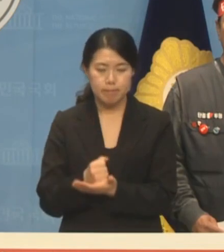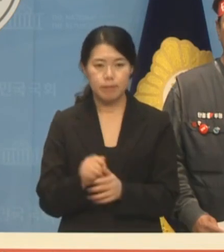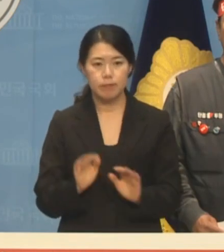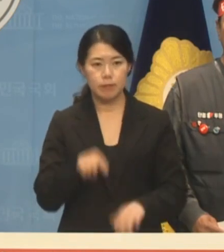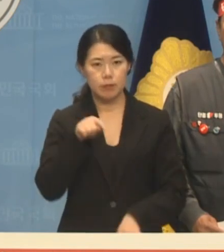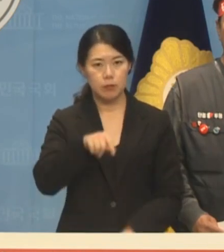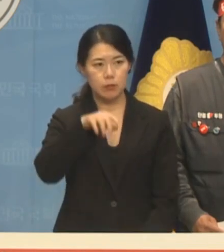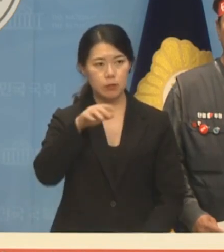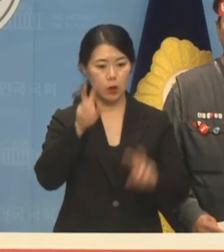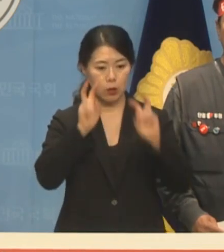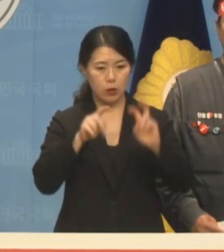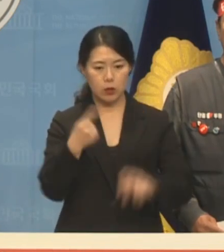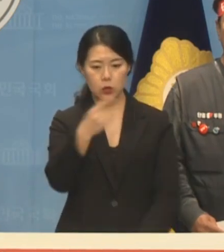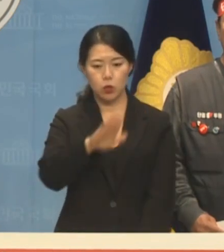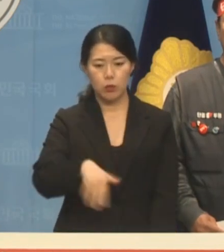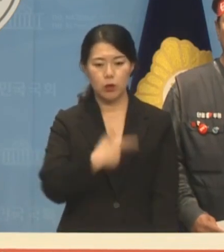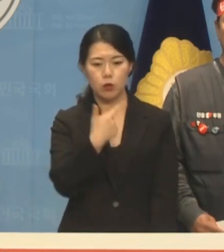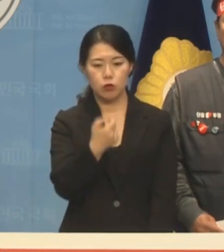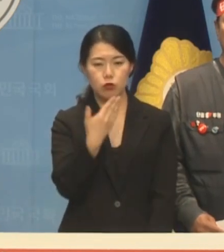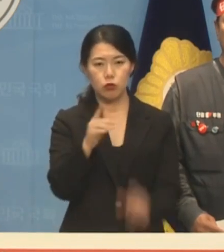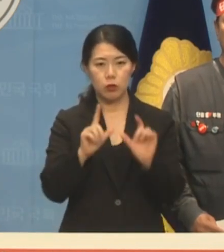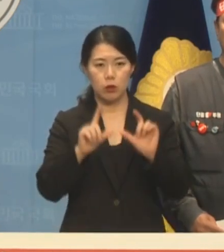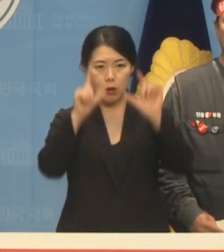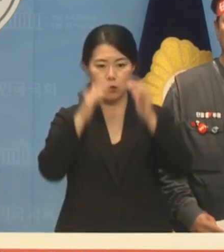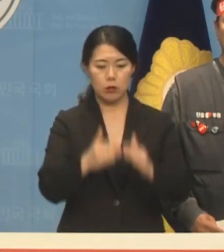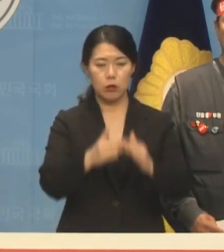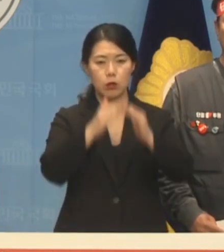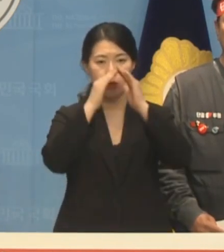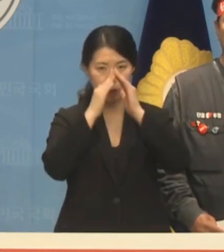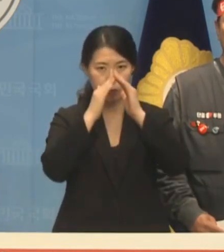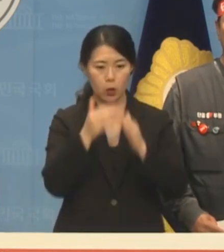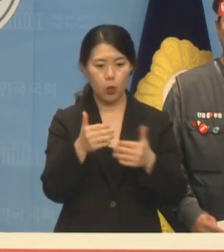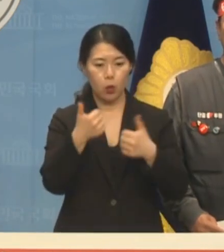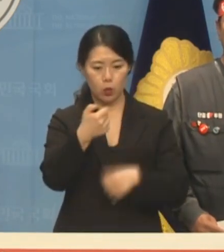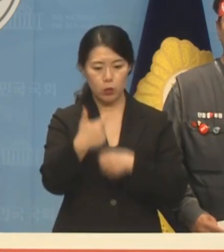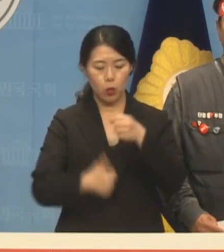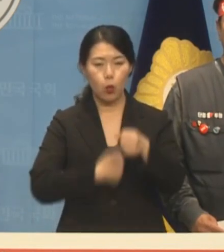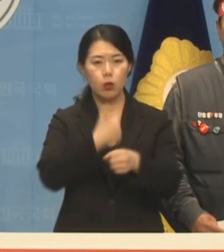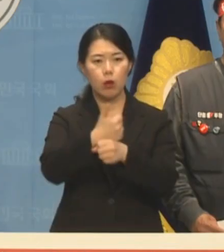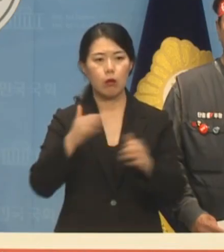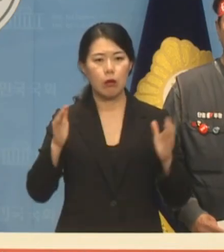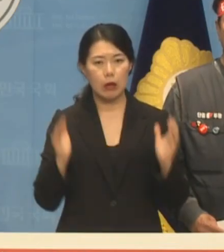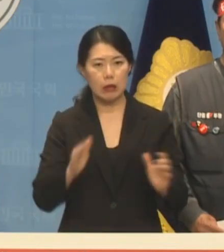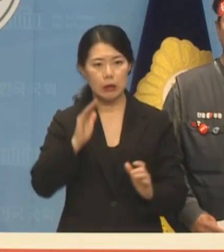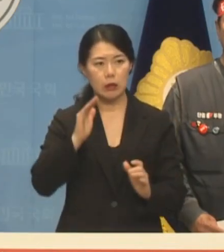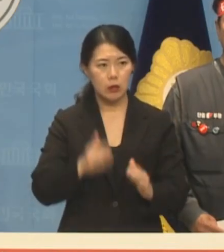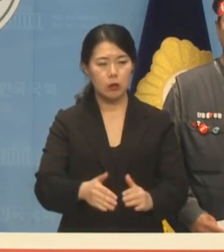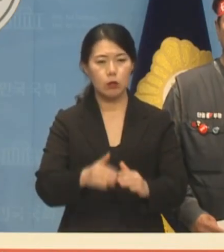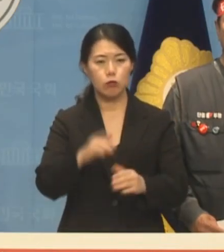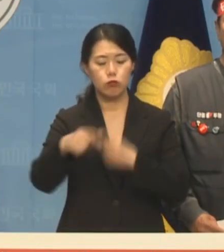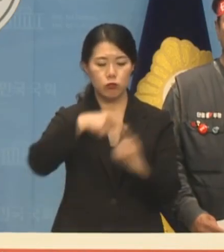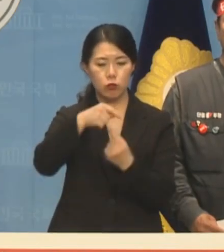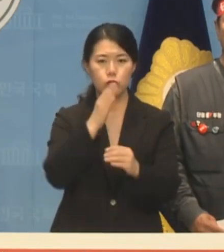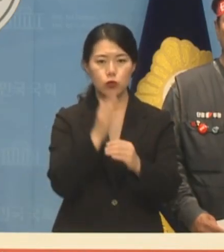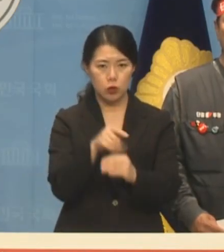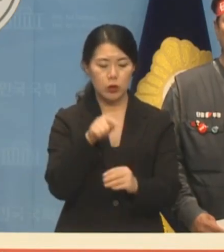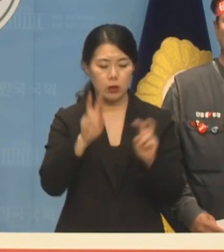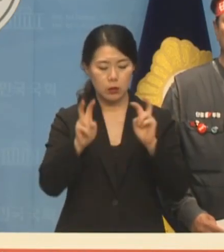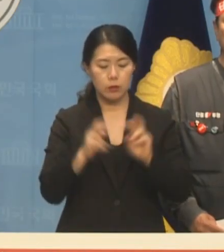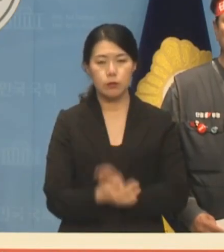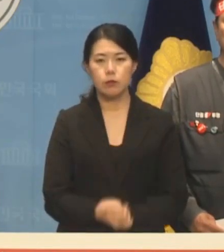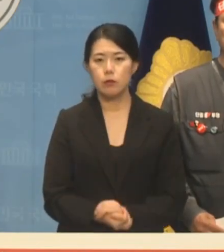동서석유화학은 1969년 설립돼 55년간 운영해온 울산의 대표적인 화학기업입니다.